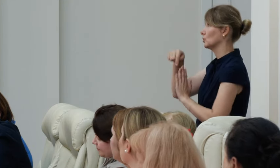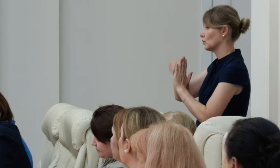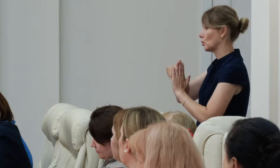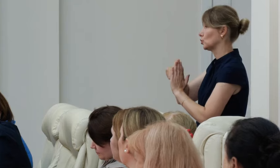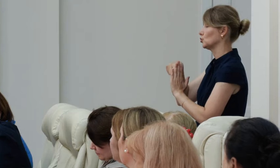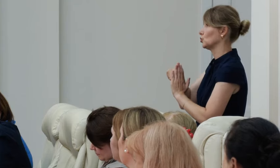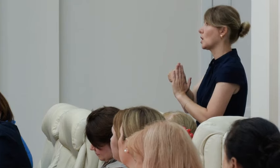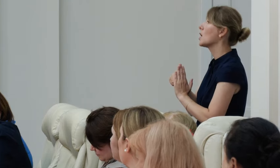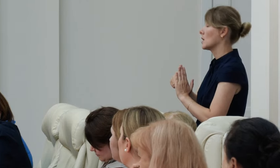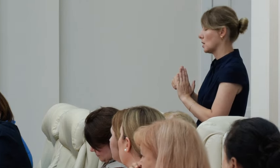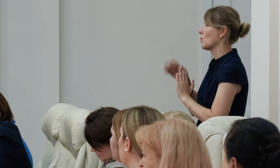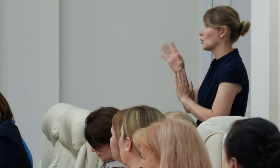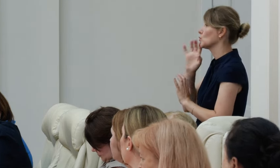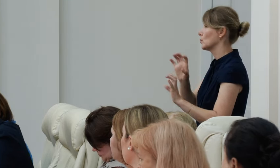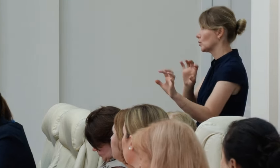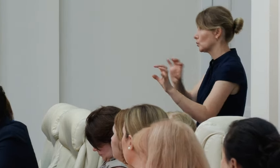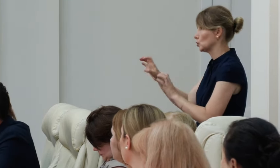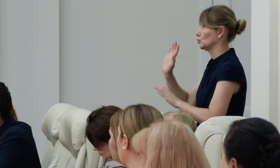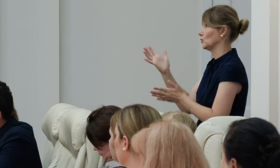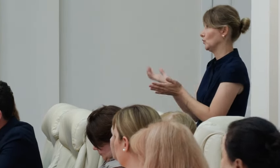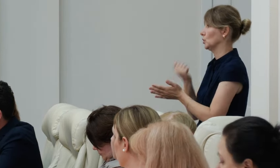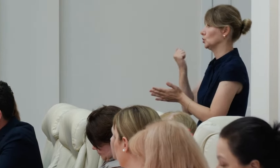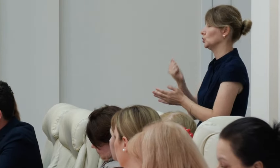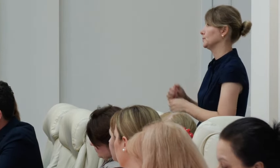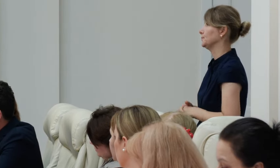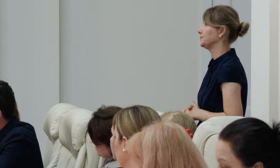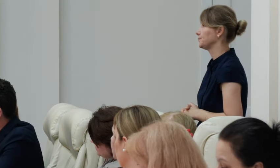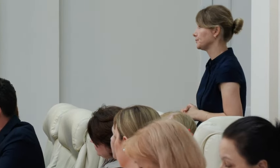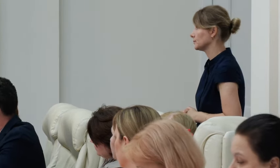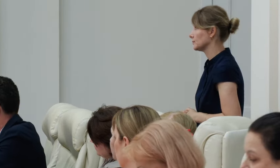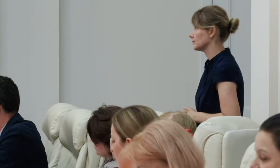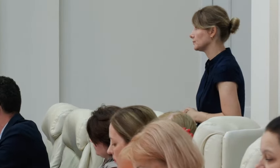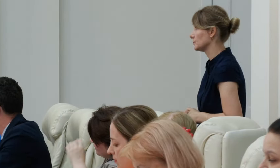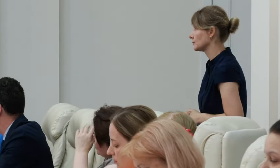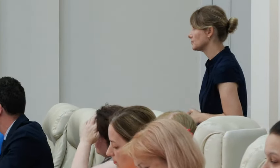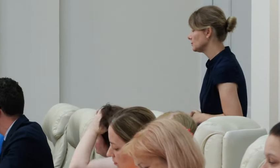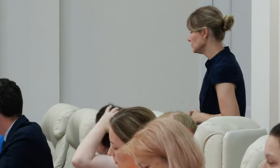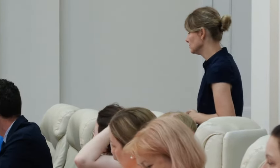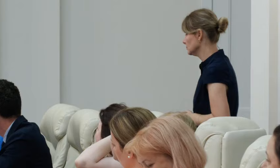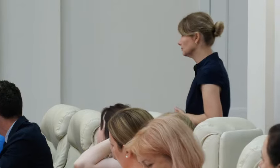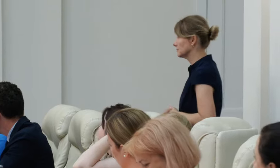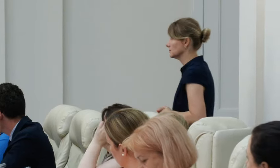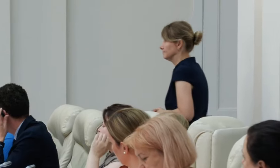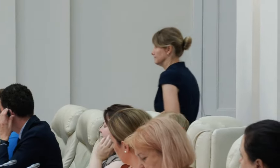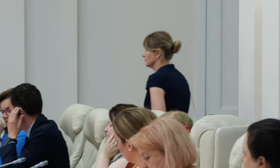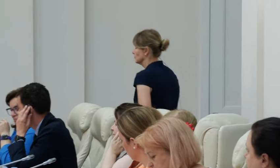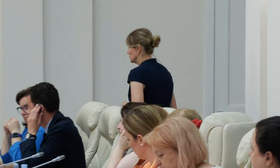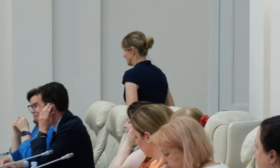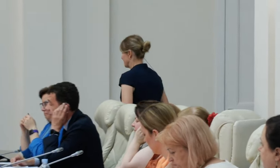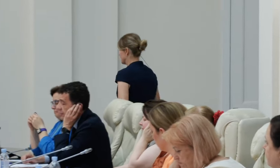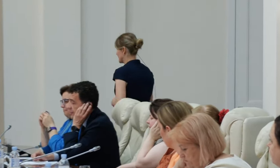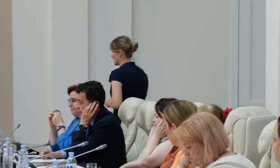pentru a ne asigura că această reformă se încununează cu succes. Mulțumesc. Mulțumesc mult, dragă Bertrand. Acum o să ofer